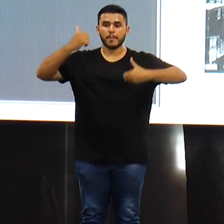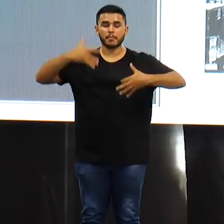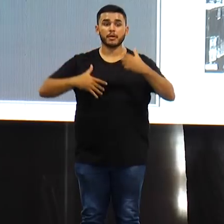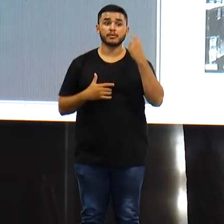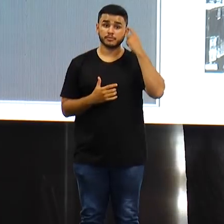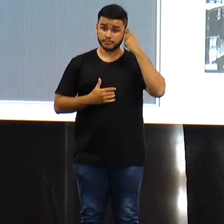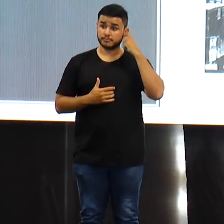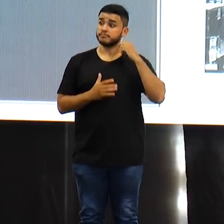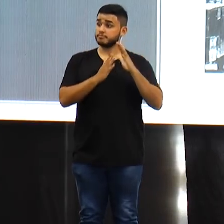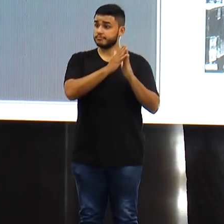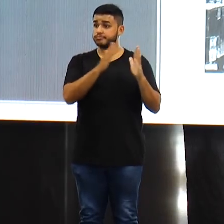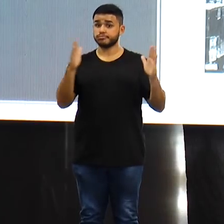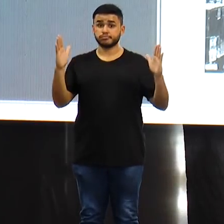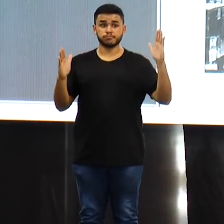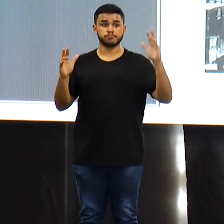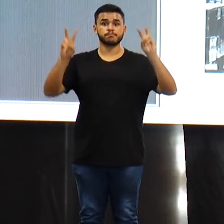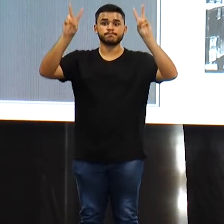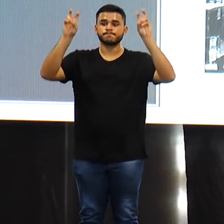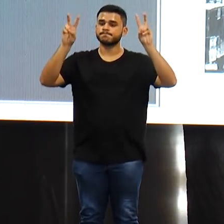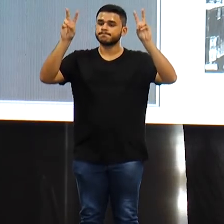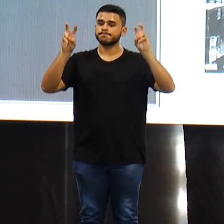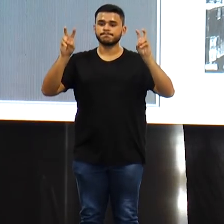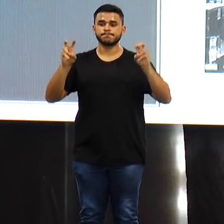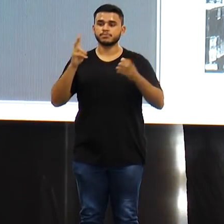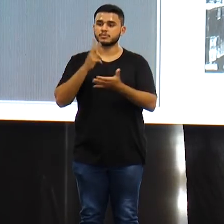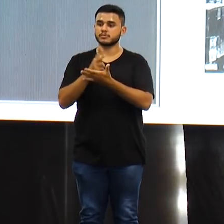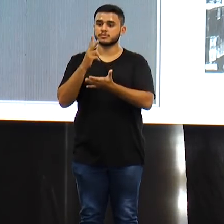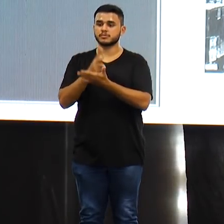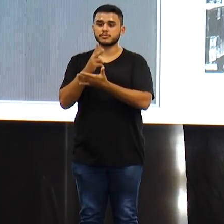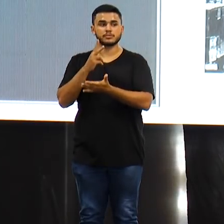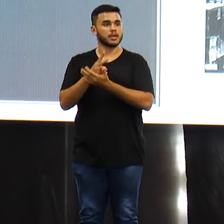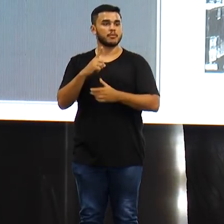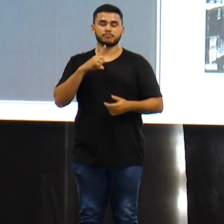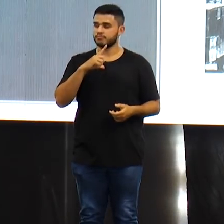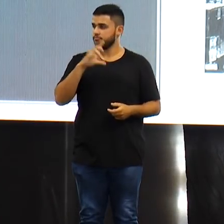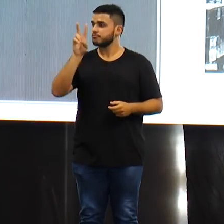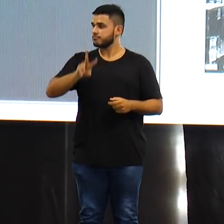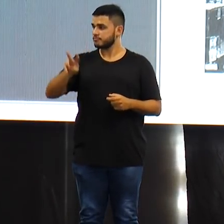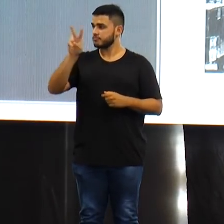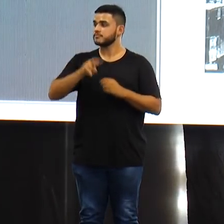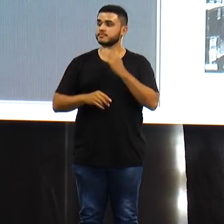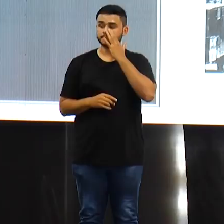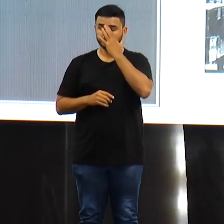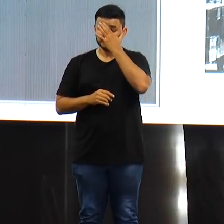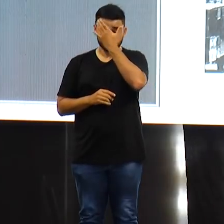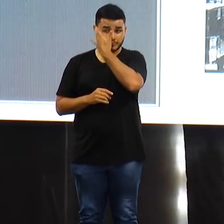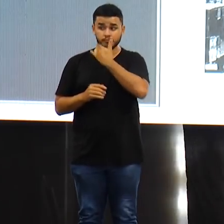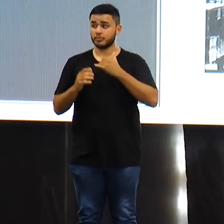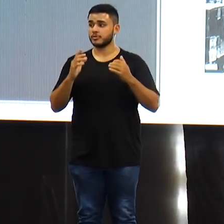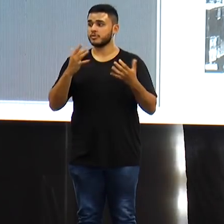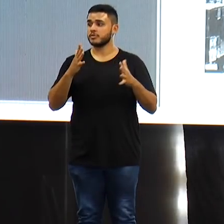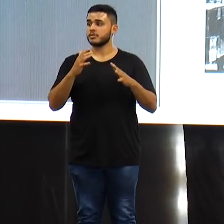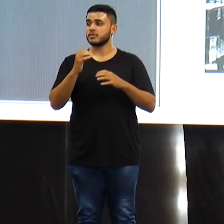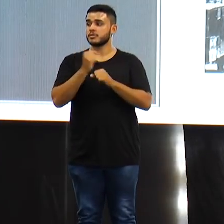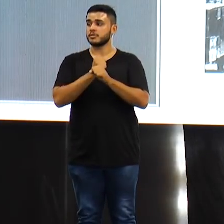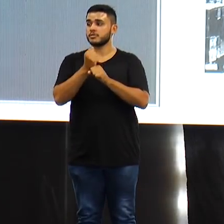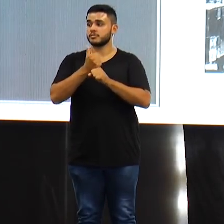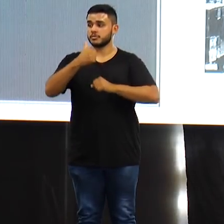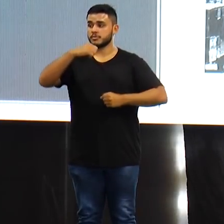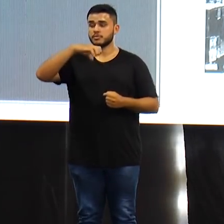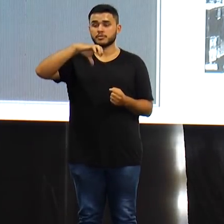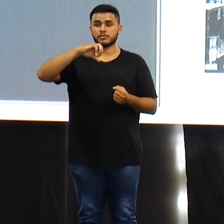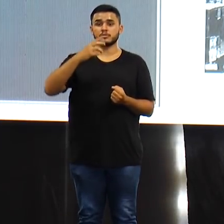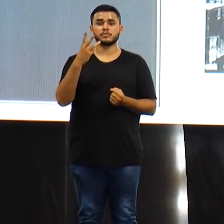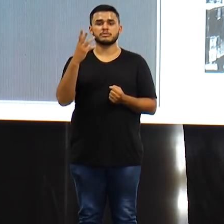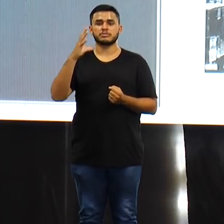era Vargas é o conteúdo mais abordado em vestibulares. A era Vargas, ela rompe em 30, num golpe de